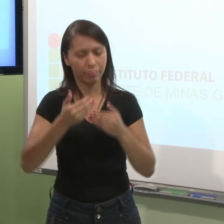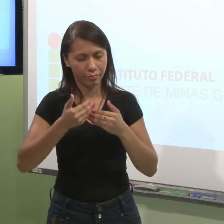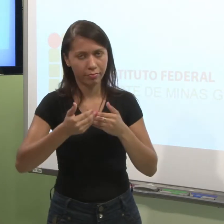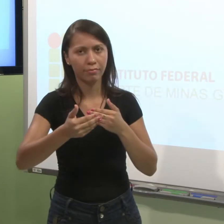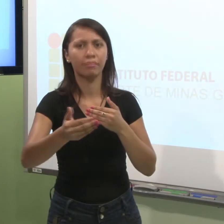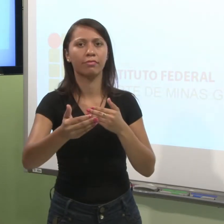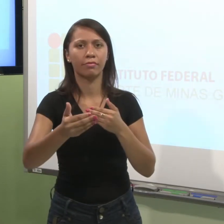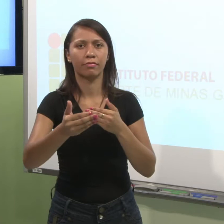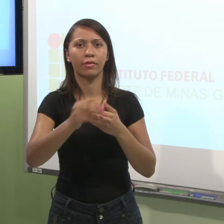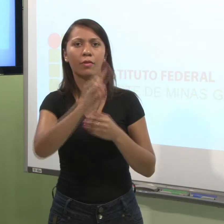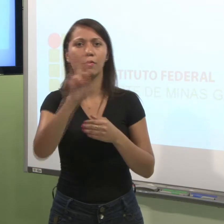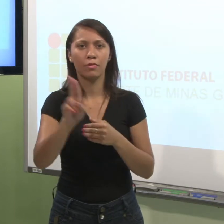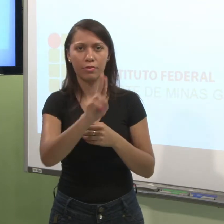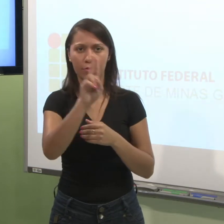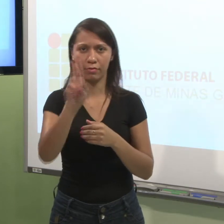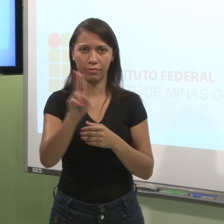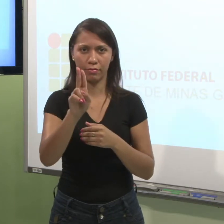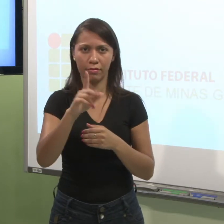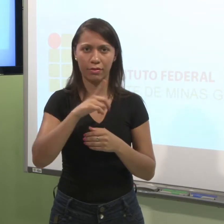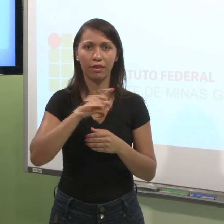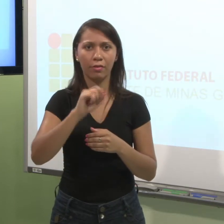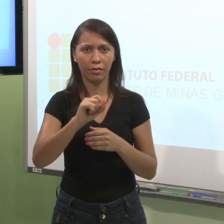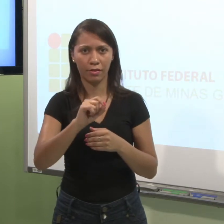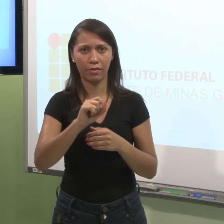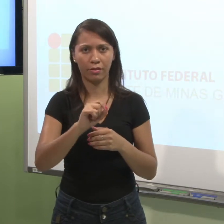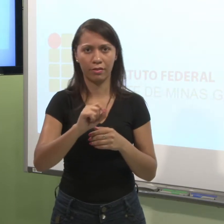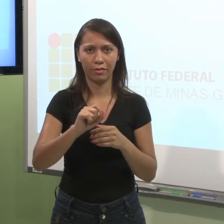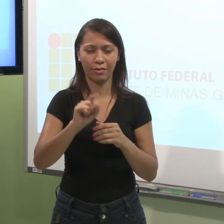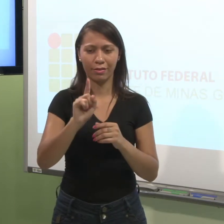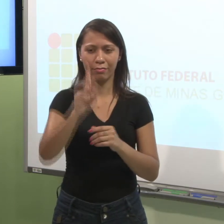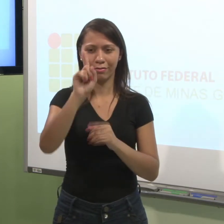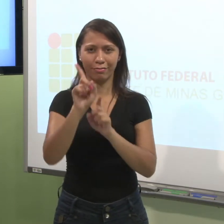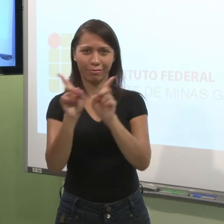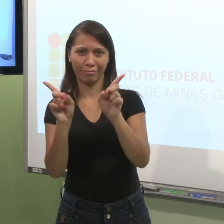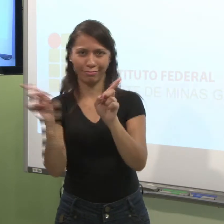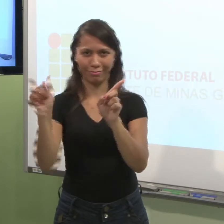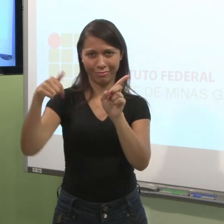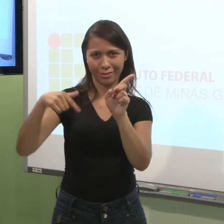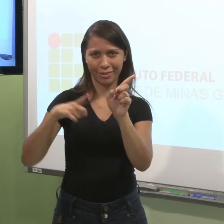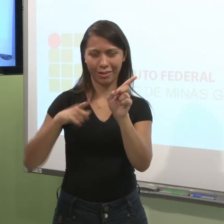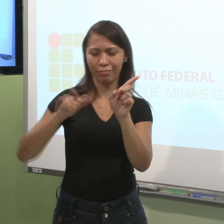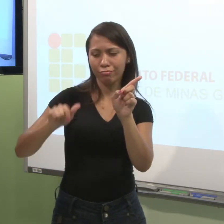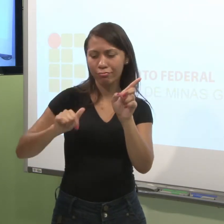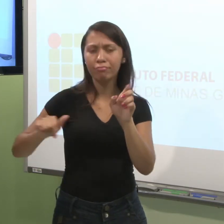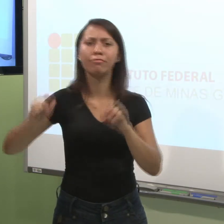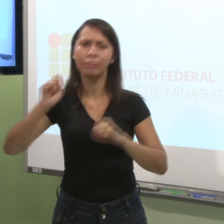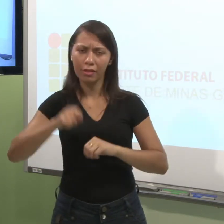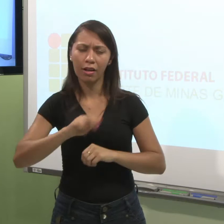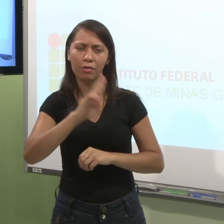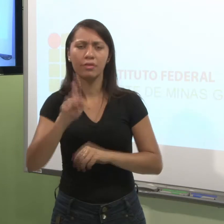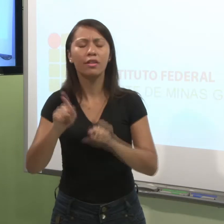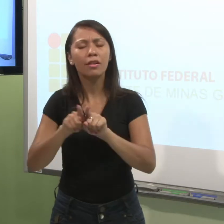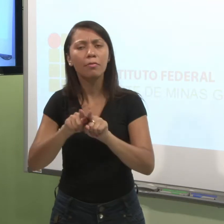seleção usando as teclas de movimentação, aquelas setinhas, lembram? Pode também utilizar o